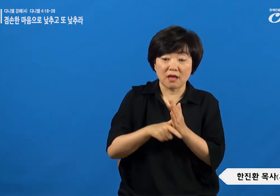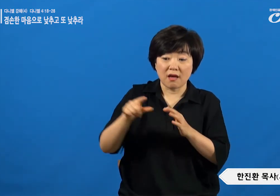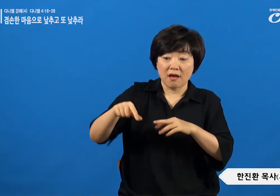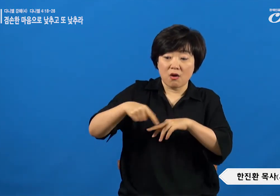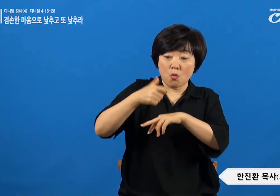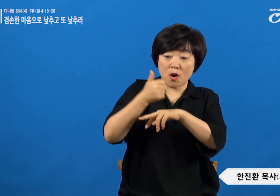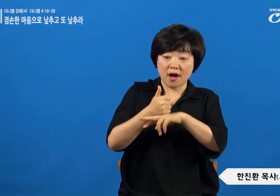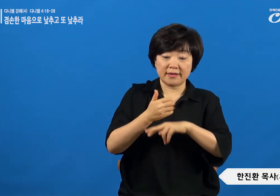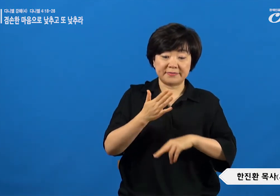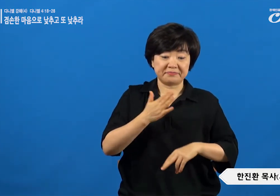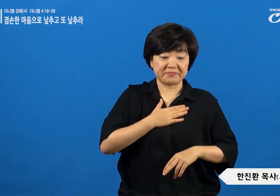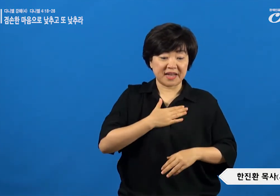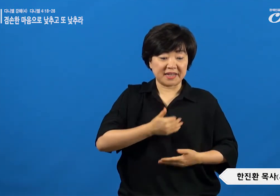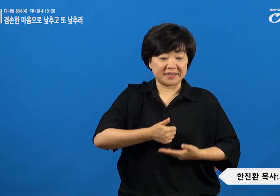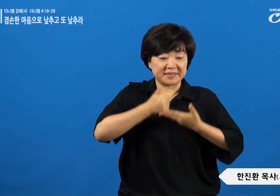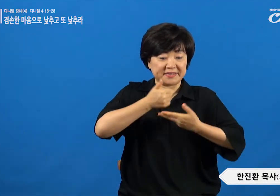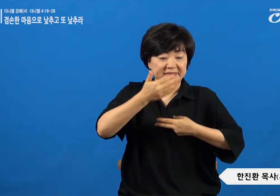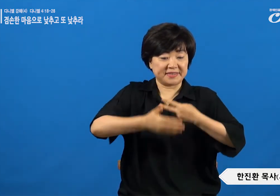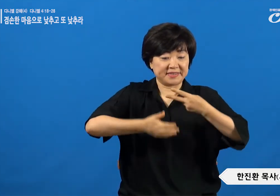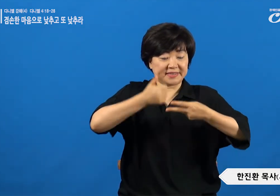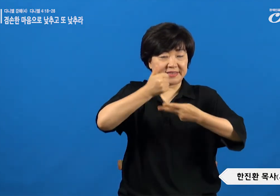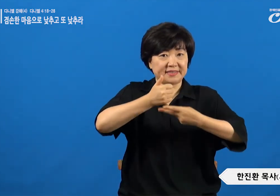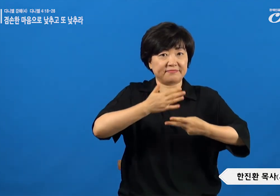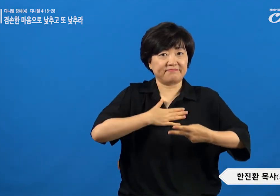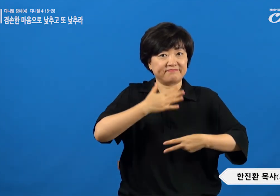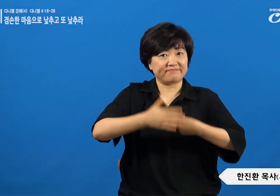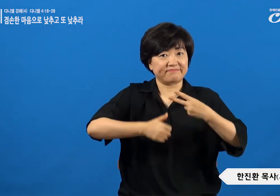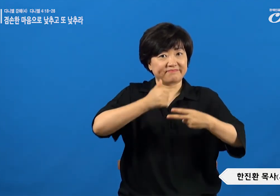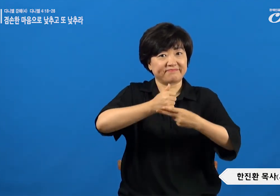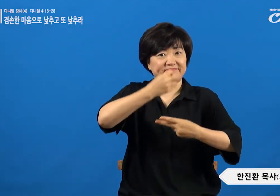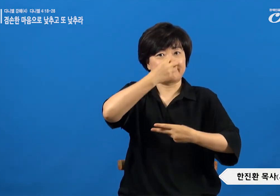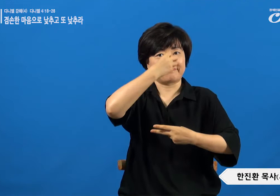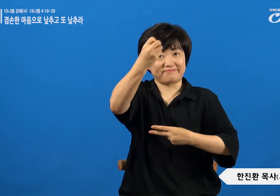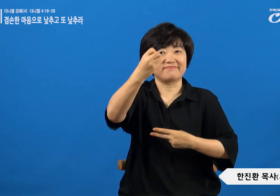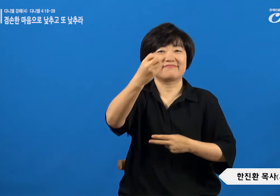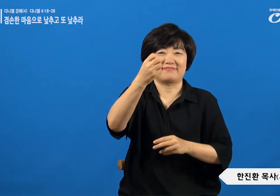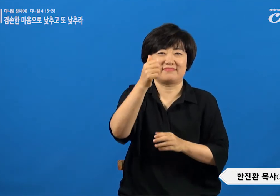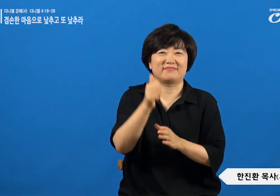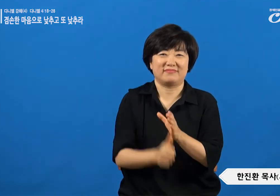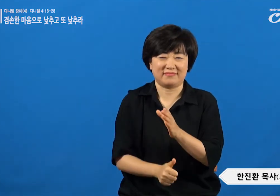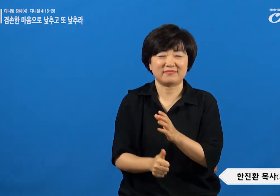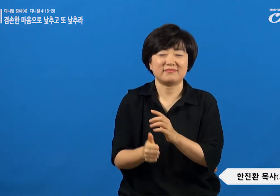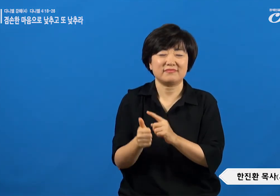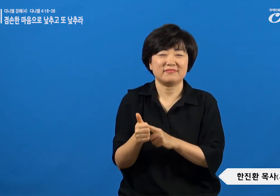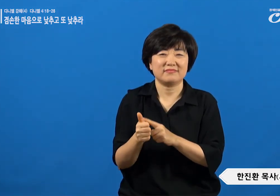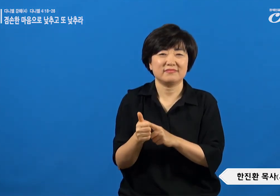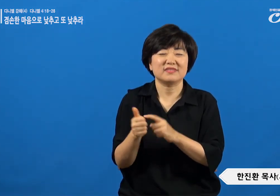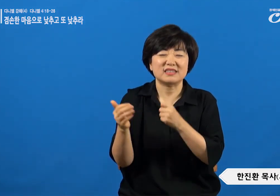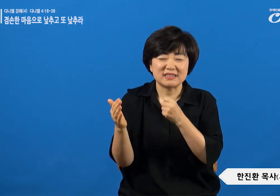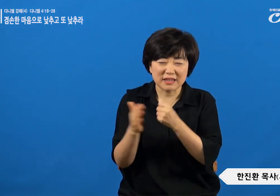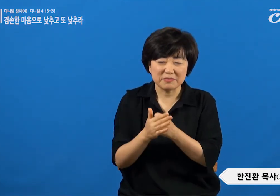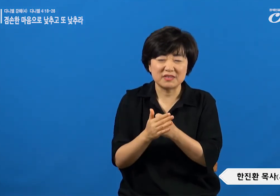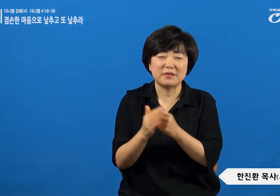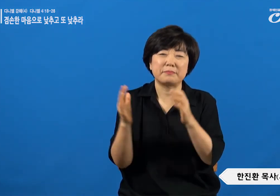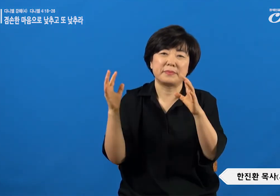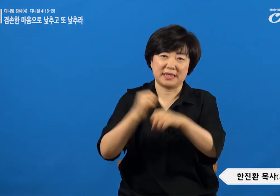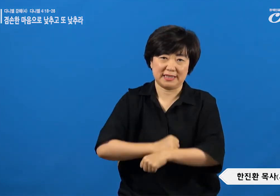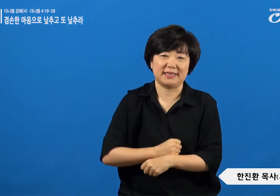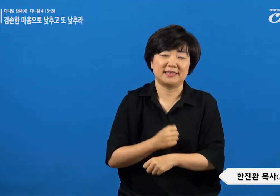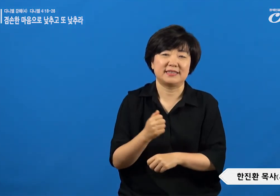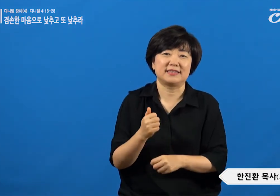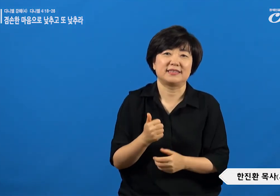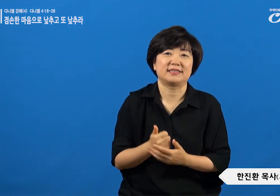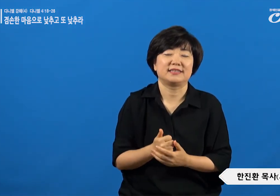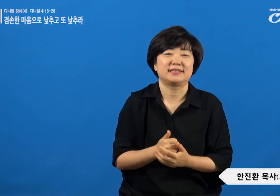최고다, 나는 신이다, 그렇게 교만에 빠진 것입니다. 그래서 망한 것입니다.